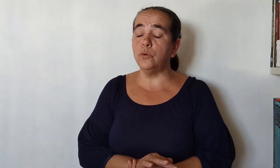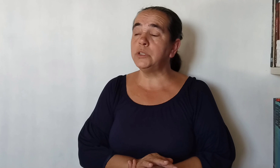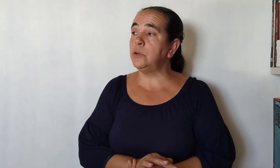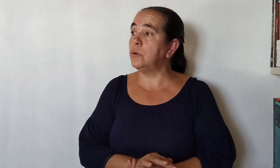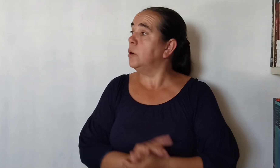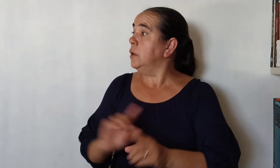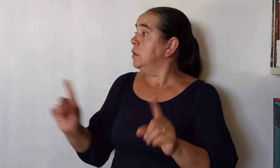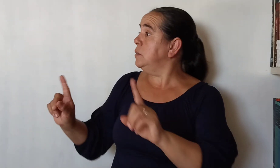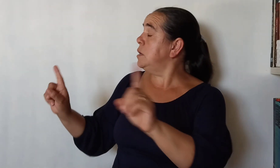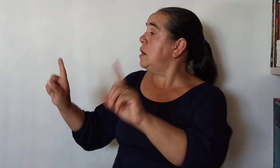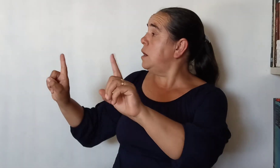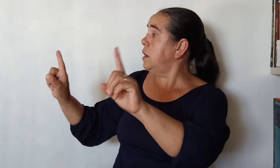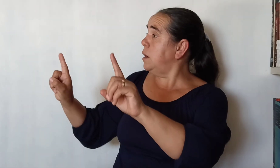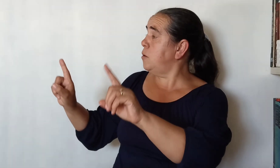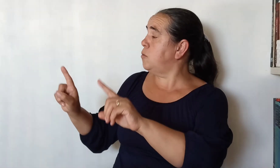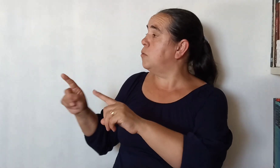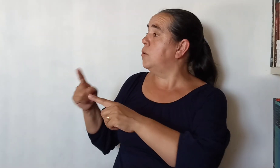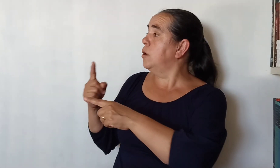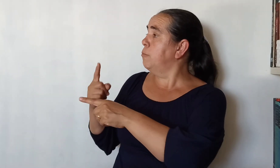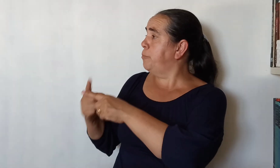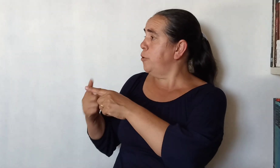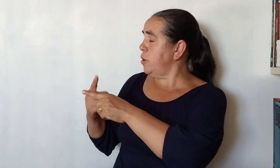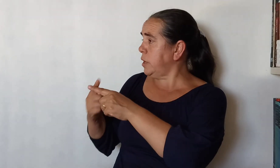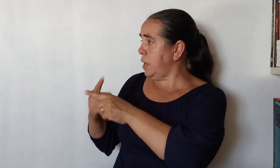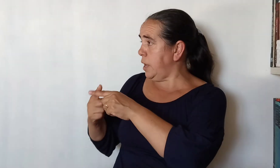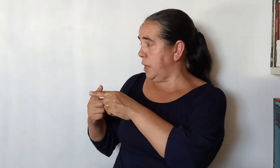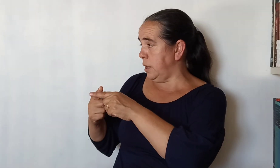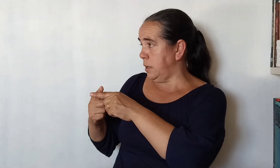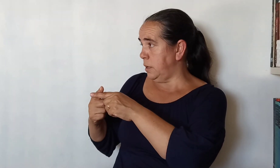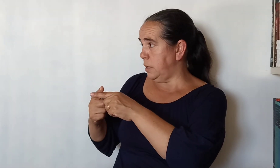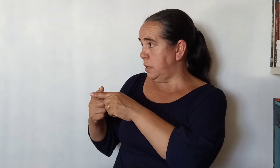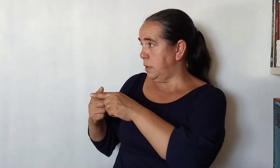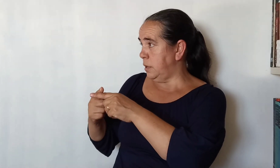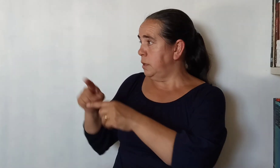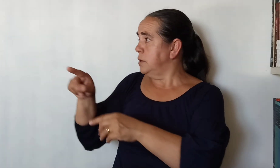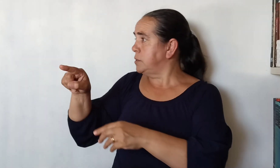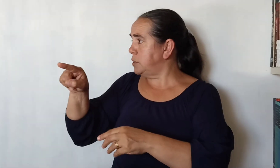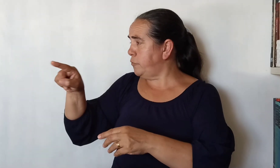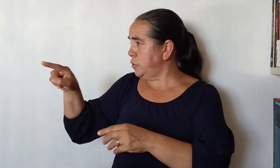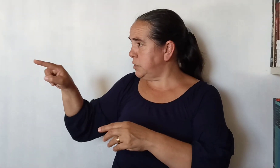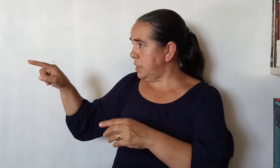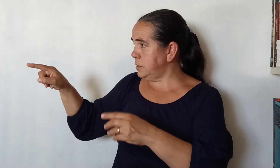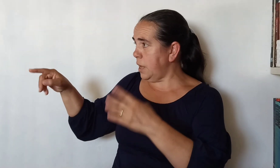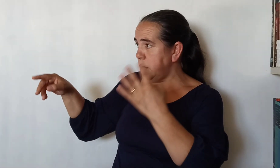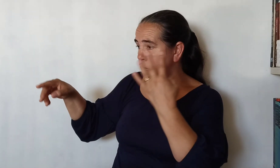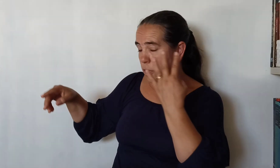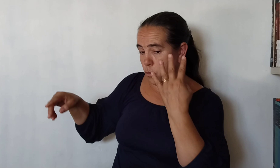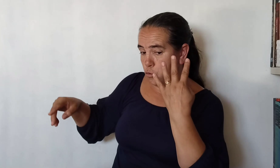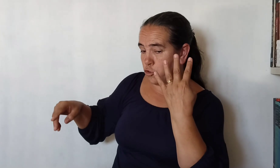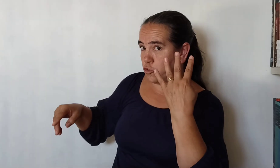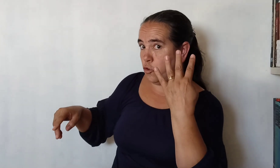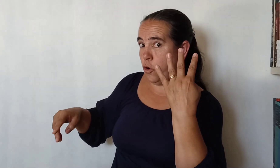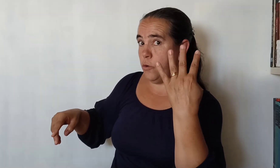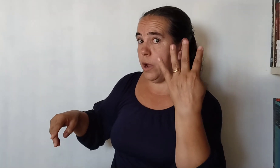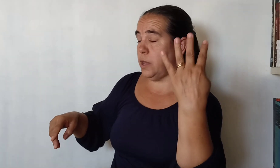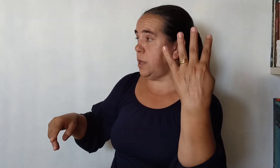o Senhor. Não, por quê? Se vocês aí, o joio